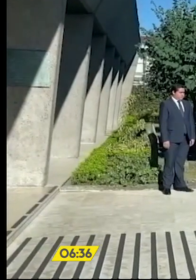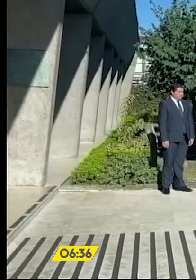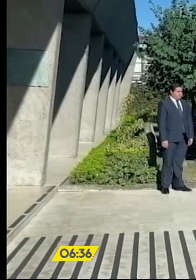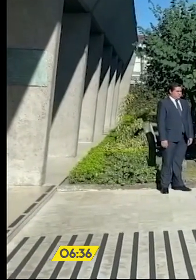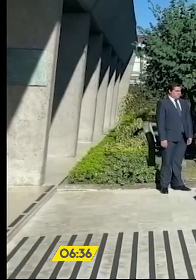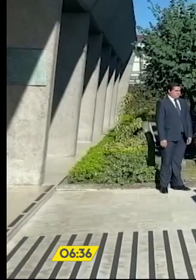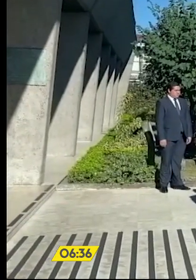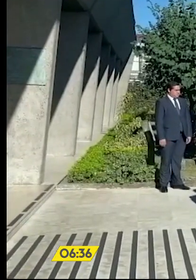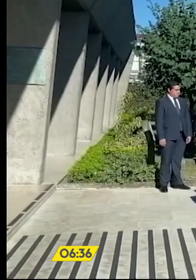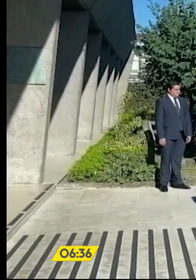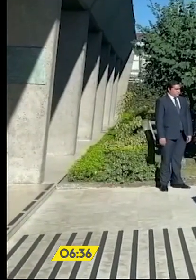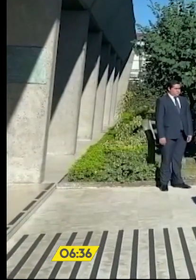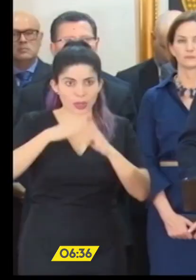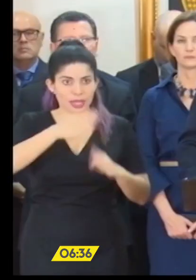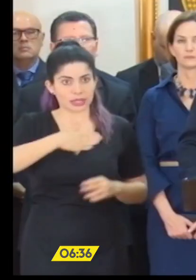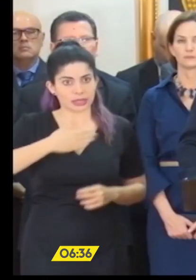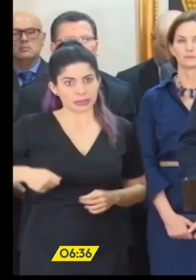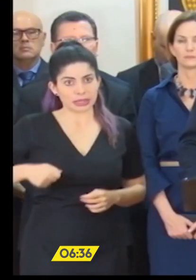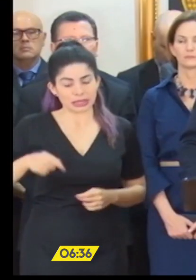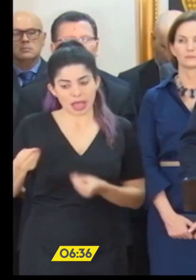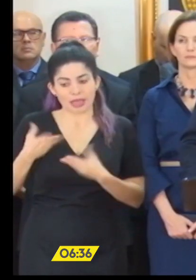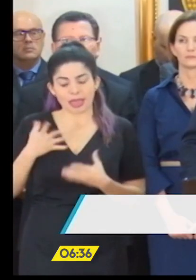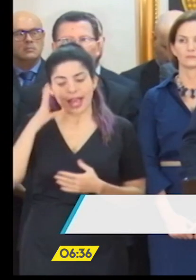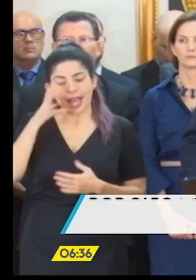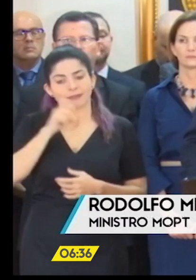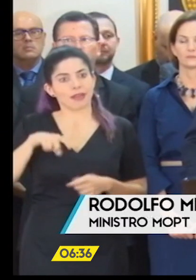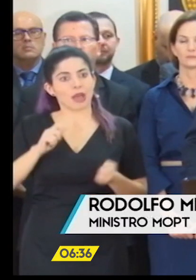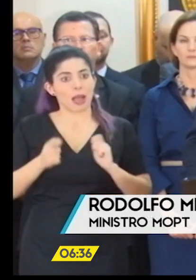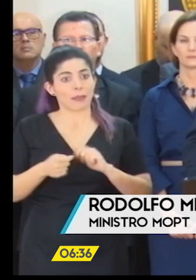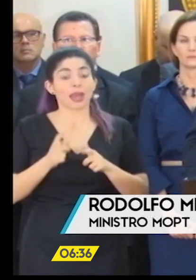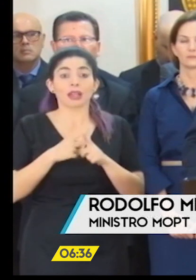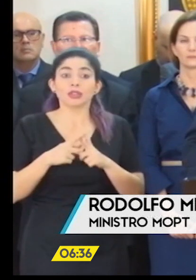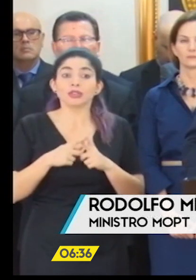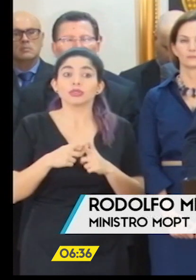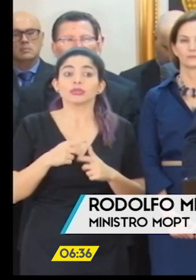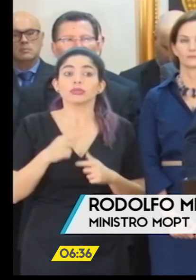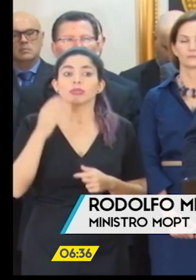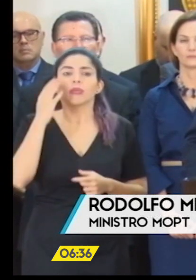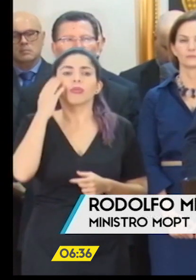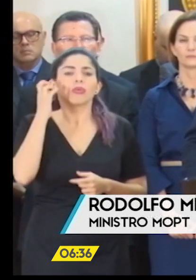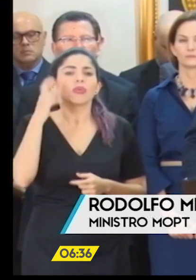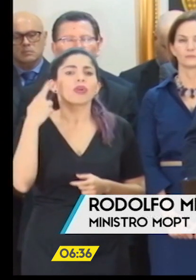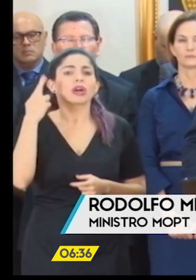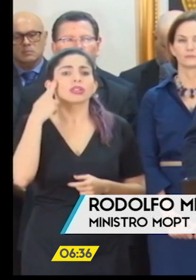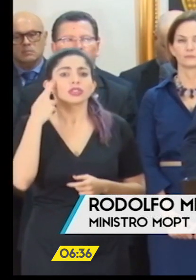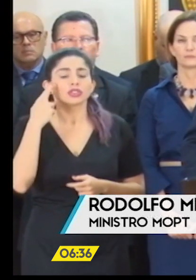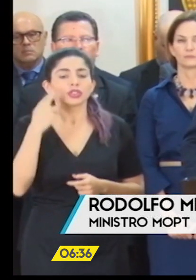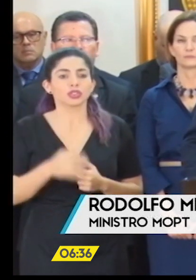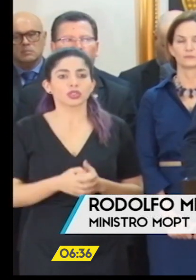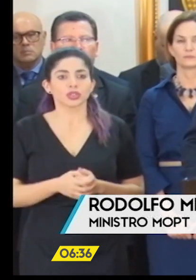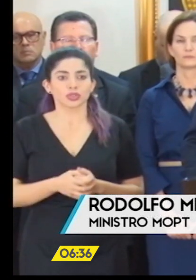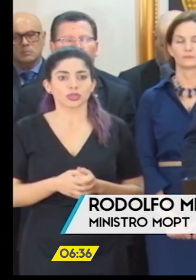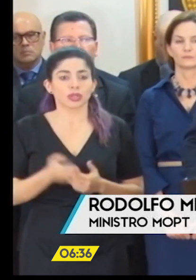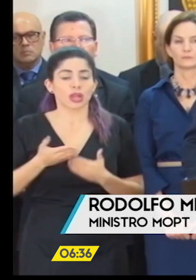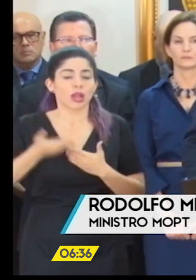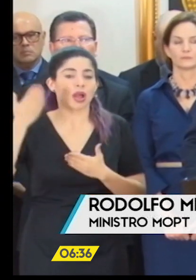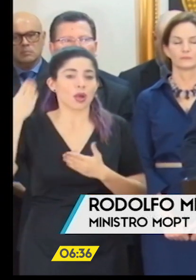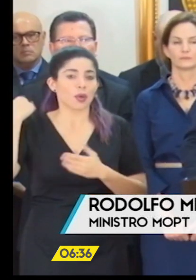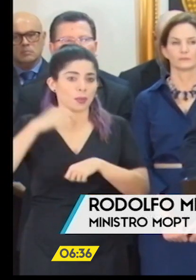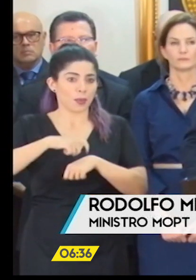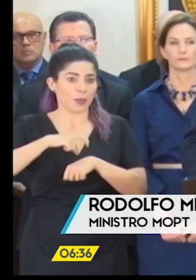renuncia de Víctor Morales. Y yo supongo que por el hecho de haber sido el suscrito en algún